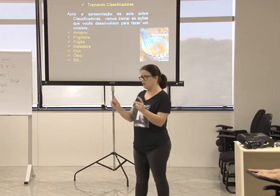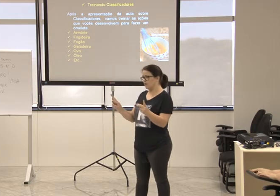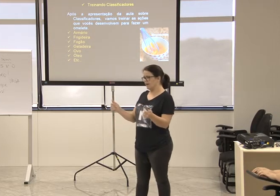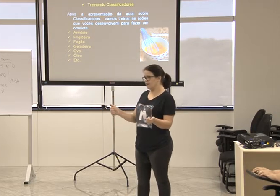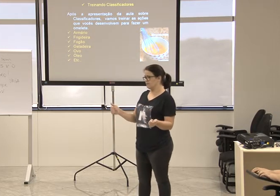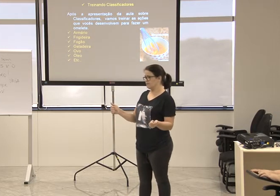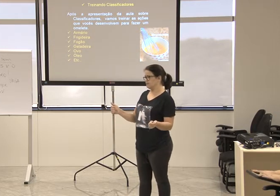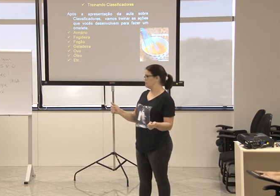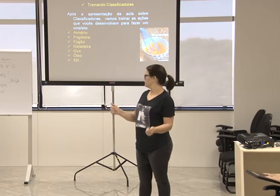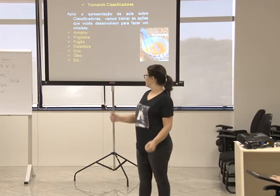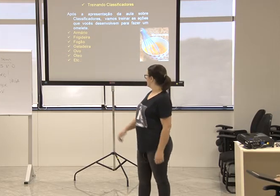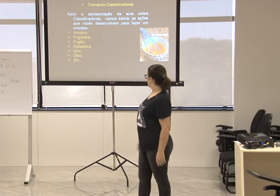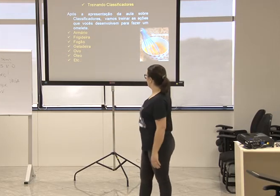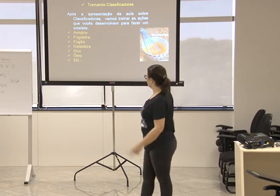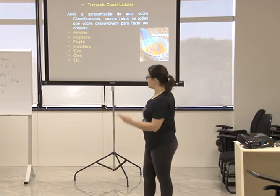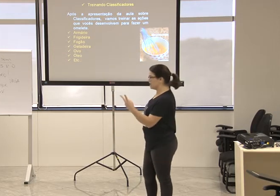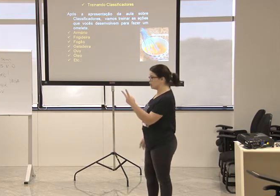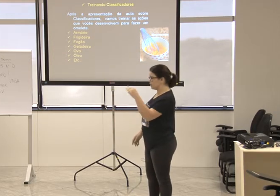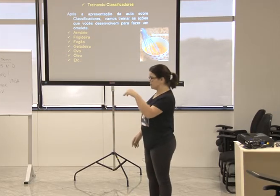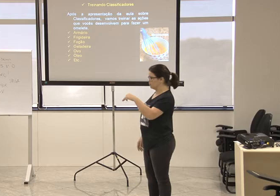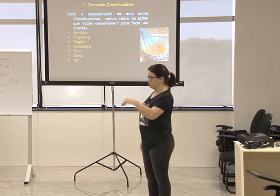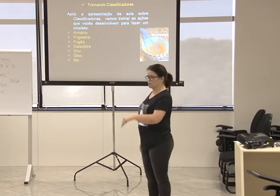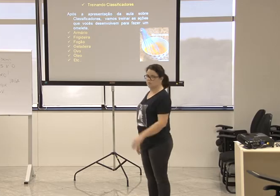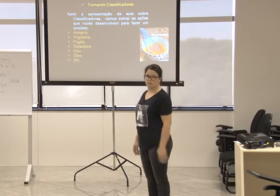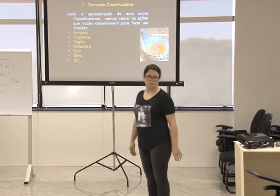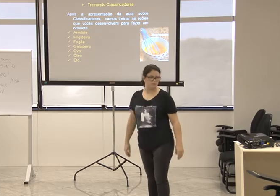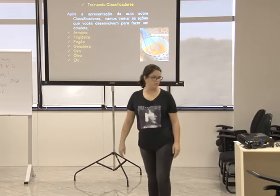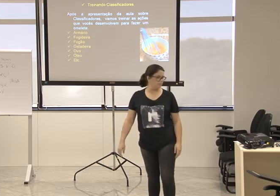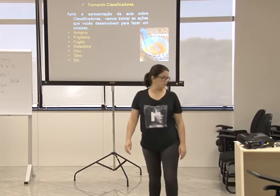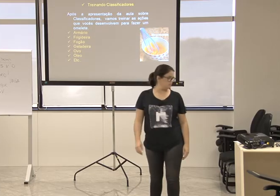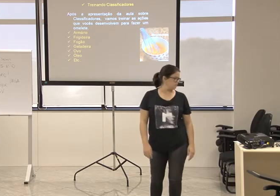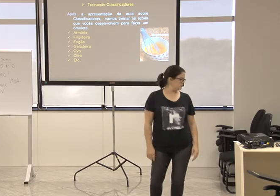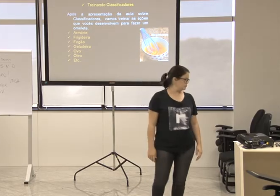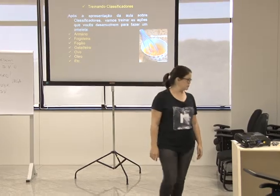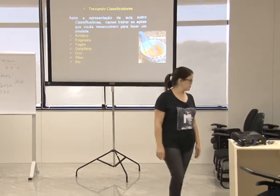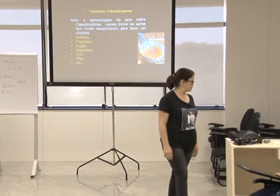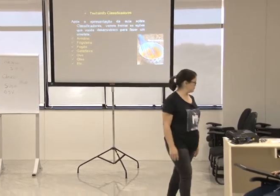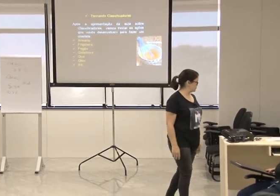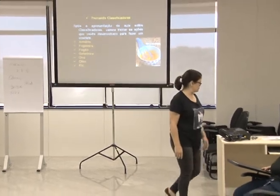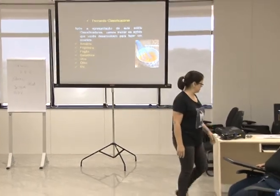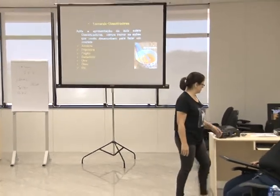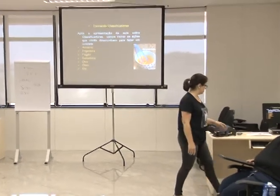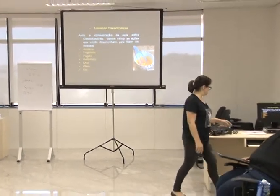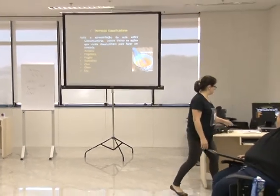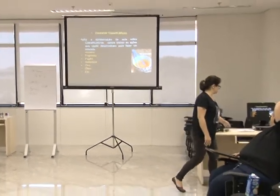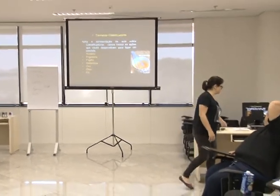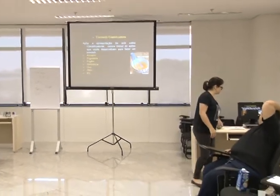Ok? Então, pense aí, 2 minutos. Ai, ai, ai. Ai, ai, ai.